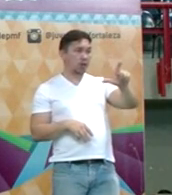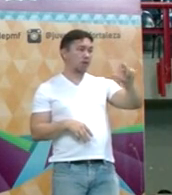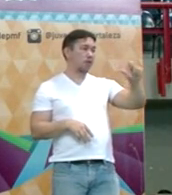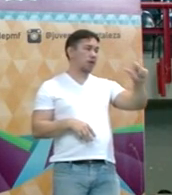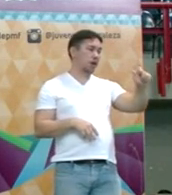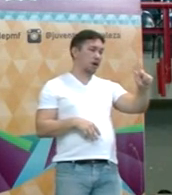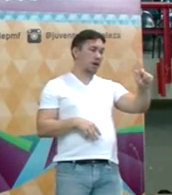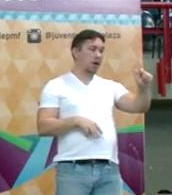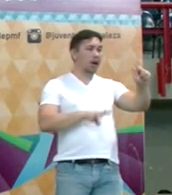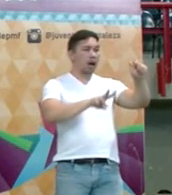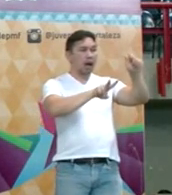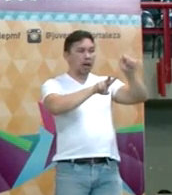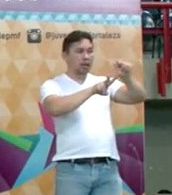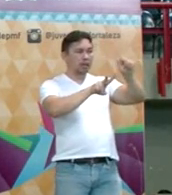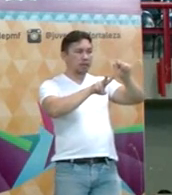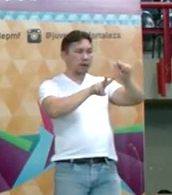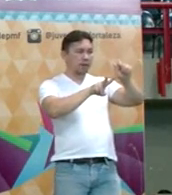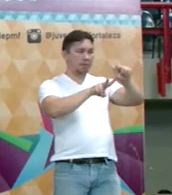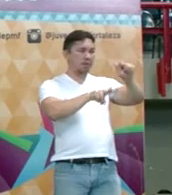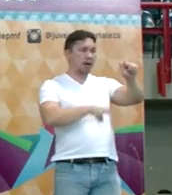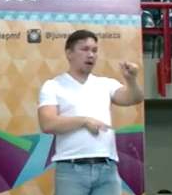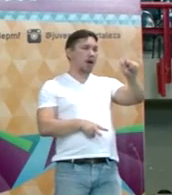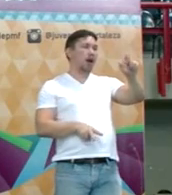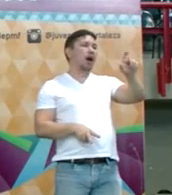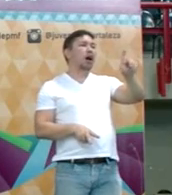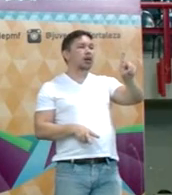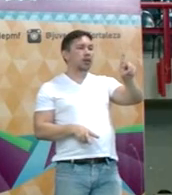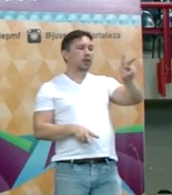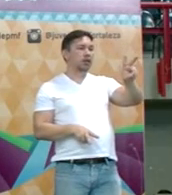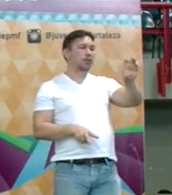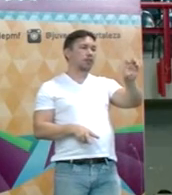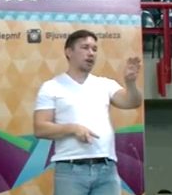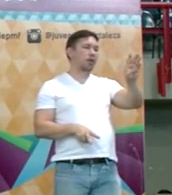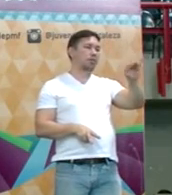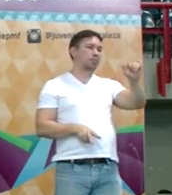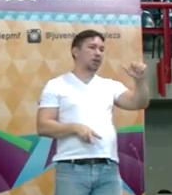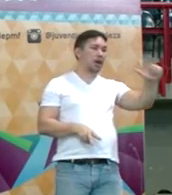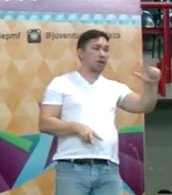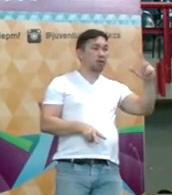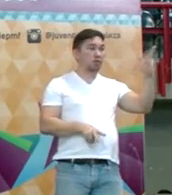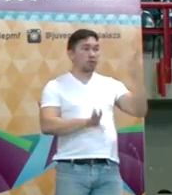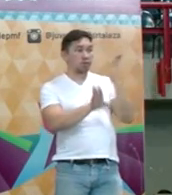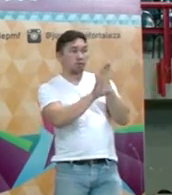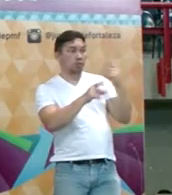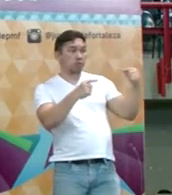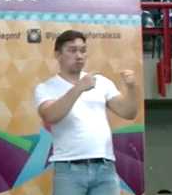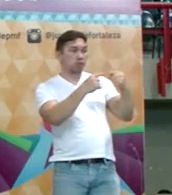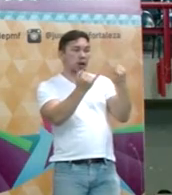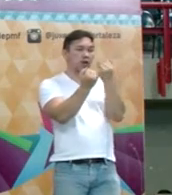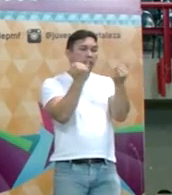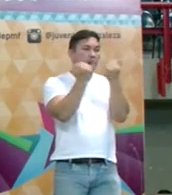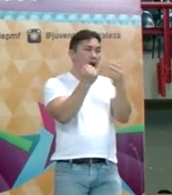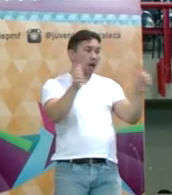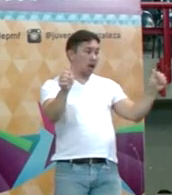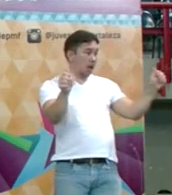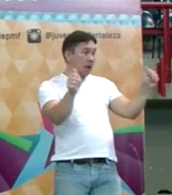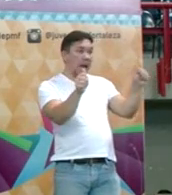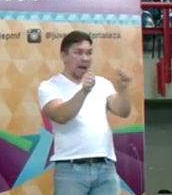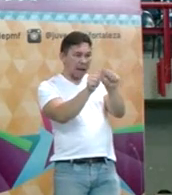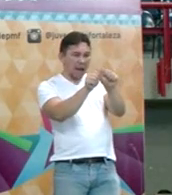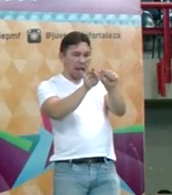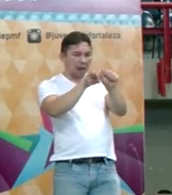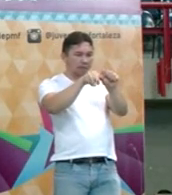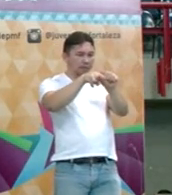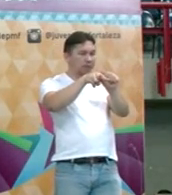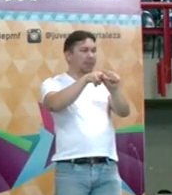tem crase. E afim é separado. Eu só uso afim junto com sentido de semelhança. Se eu